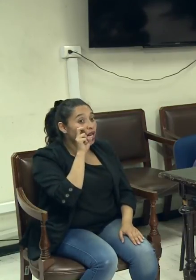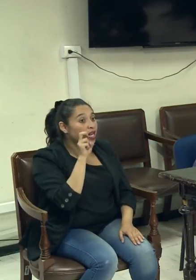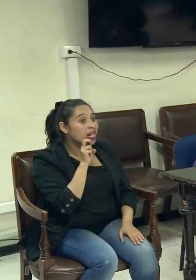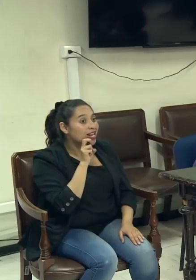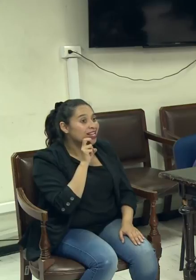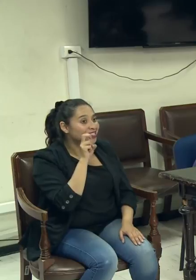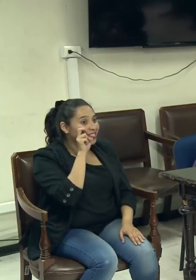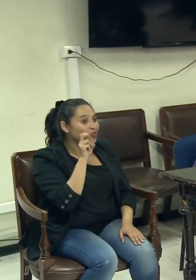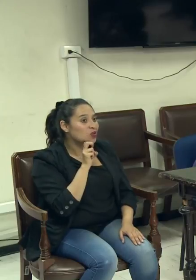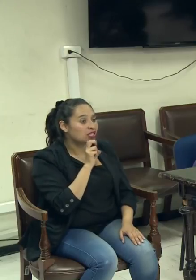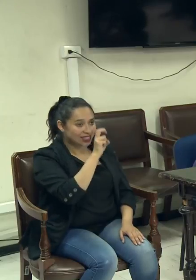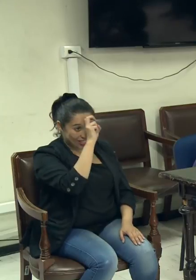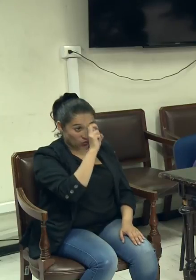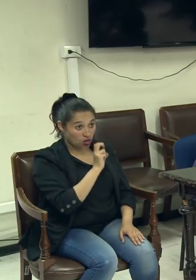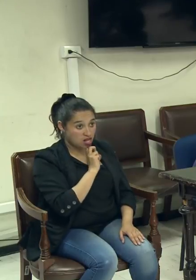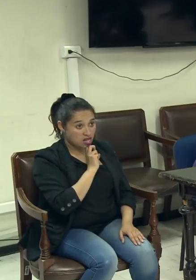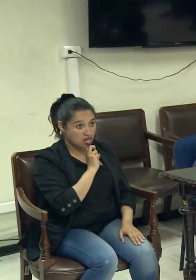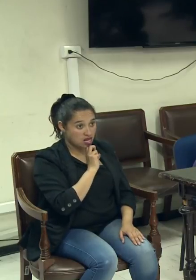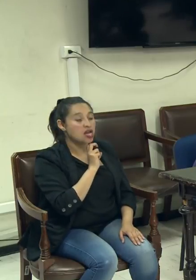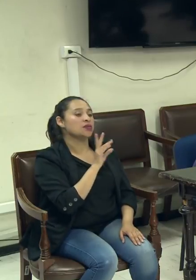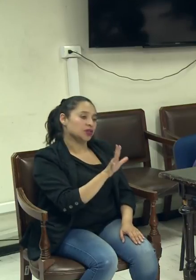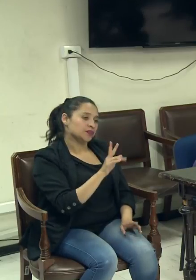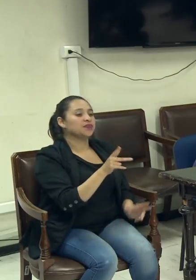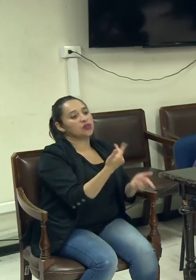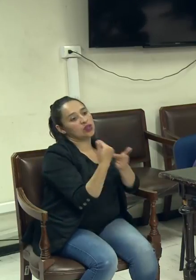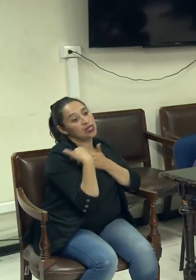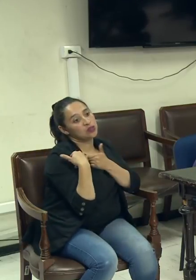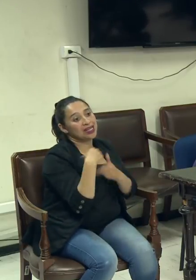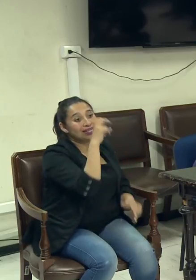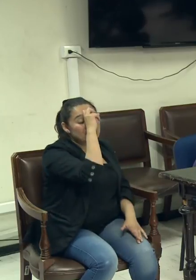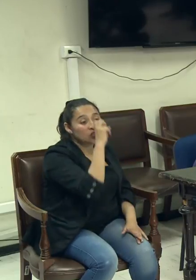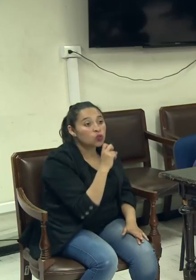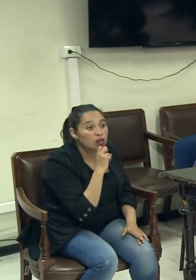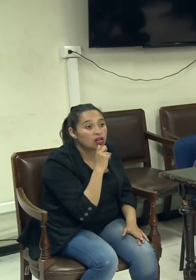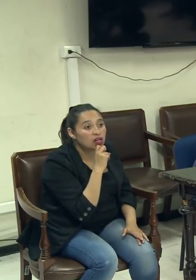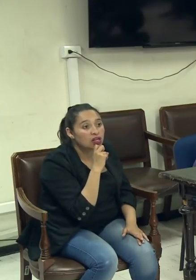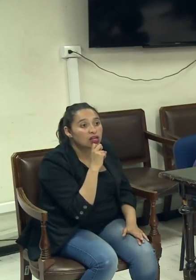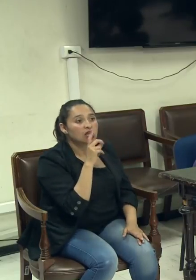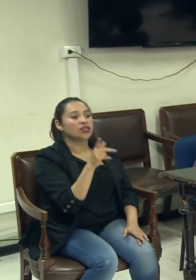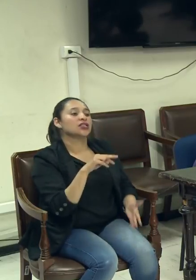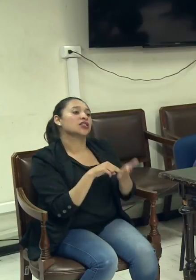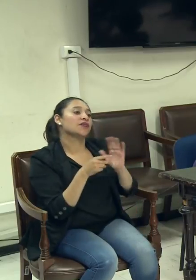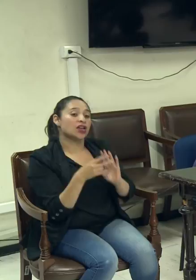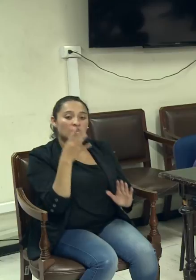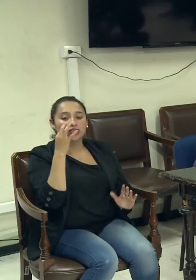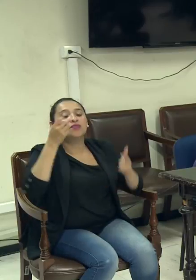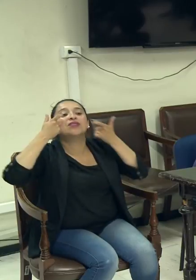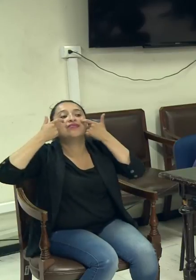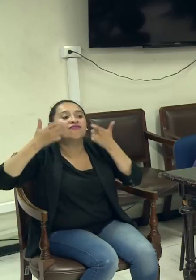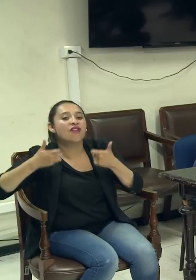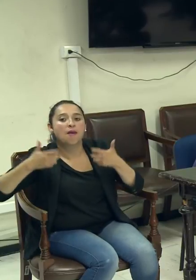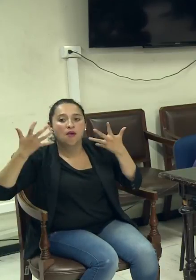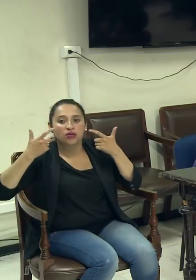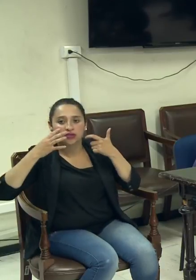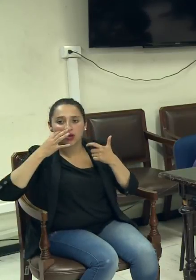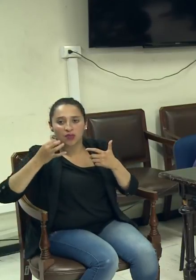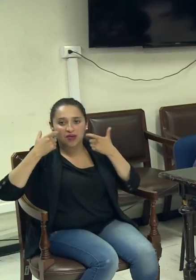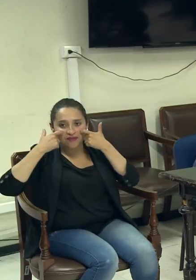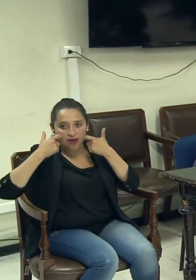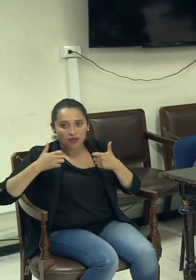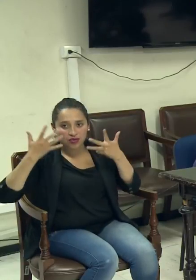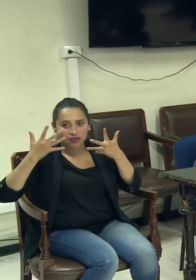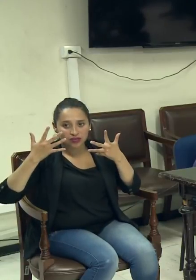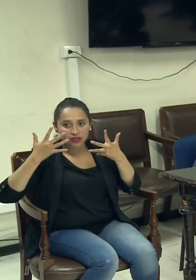Pero estos privilegios tienen otra cosa, tienen que ver con que los hombres son siempre los famosos. Si tú